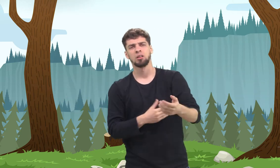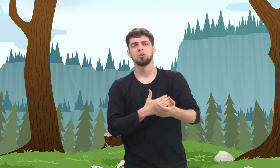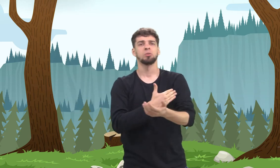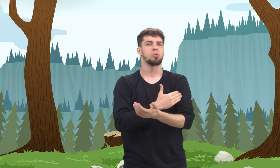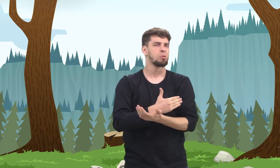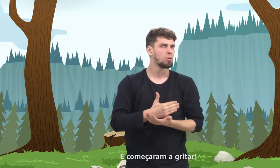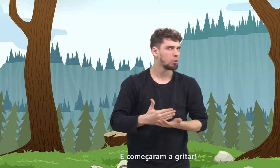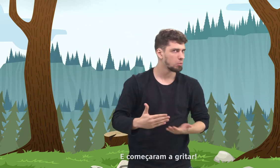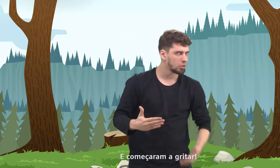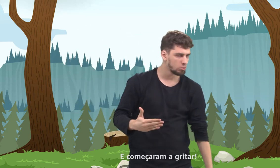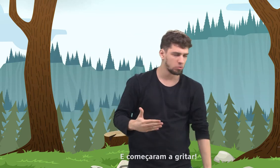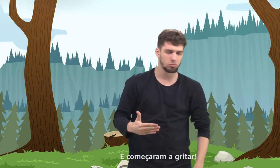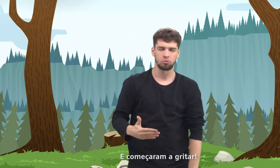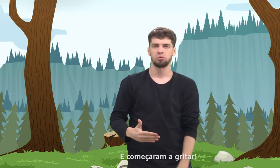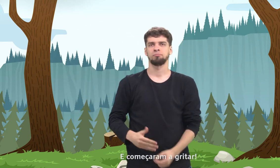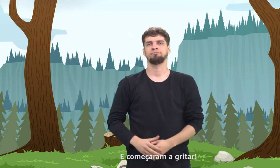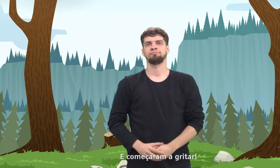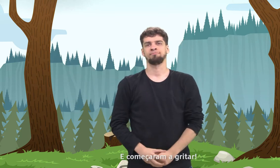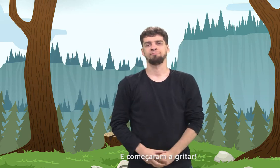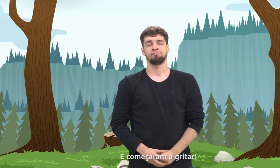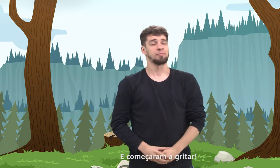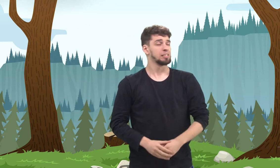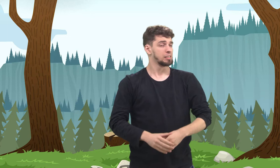e começaram a gritar